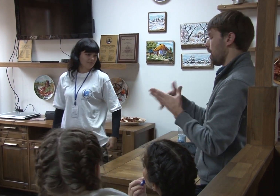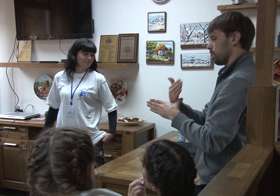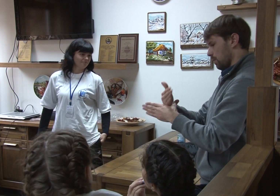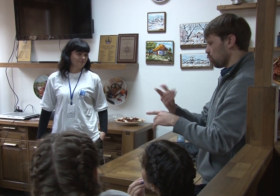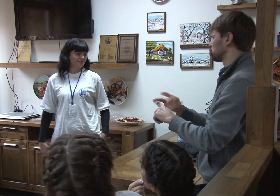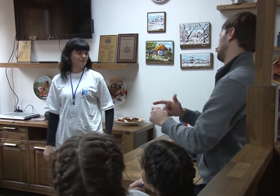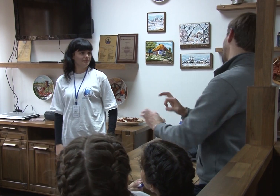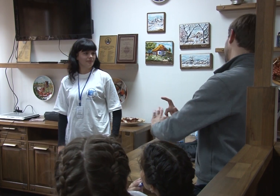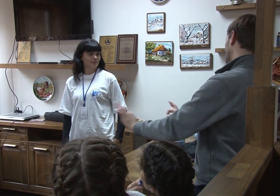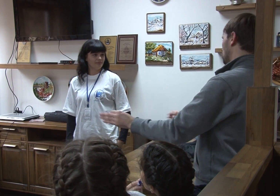А может, а